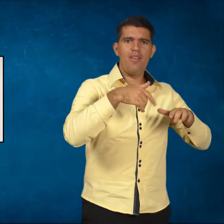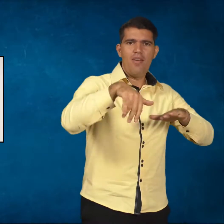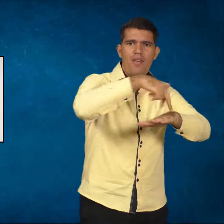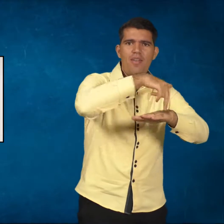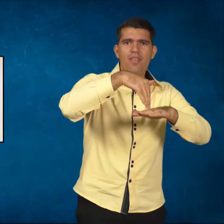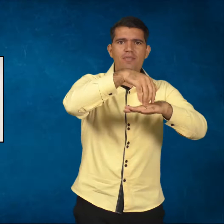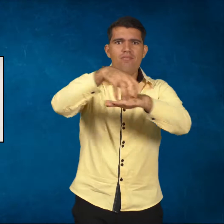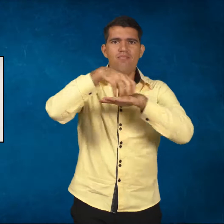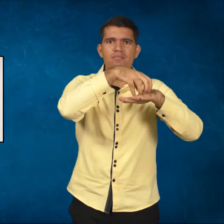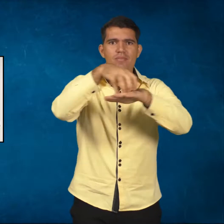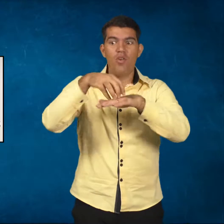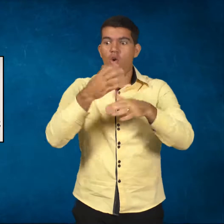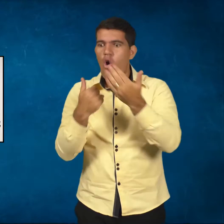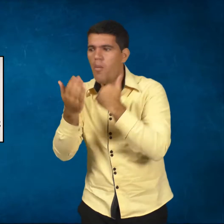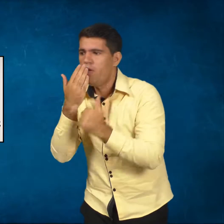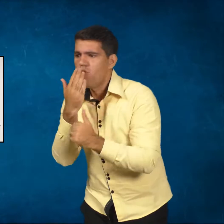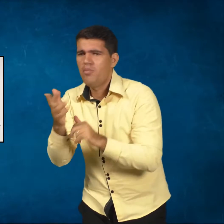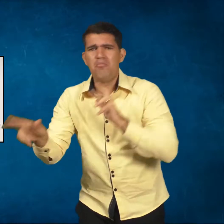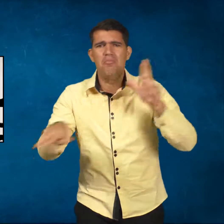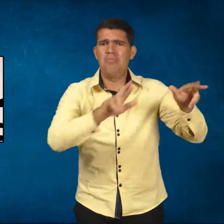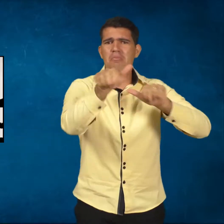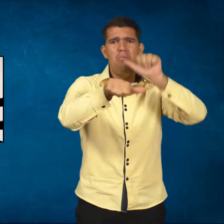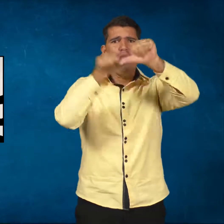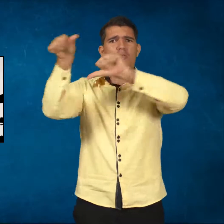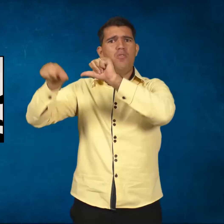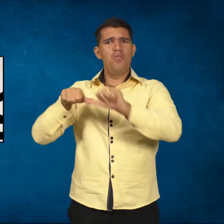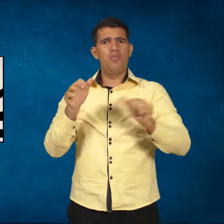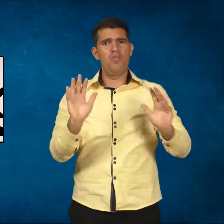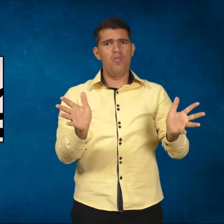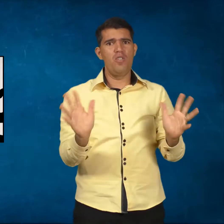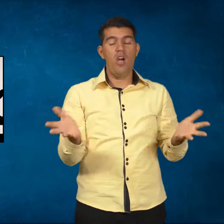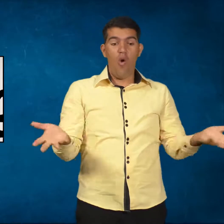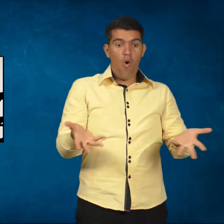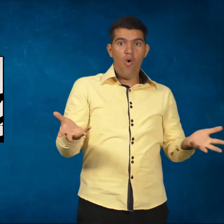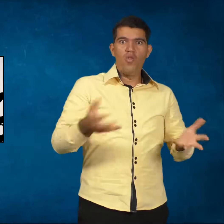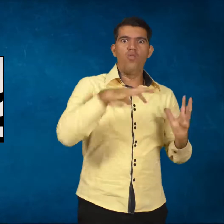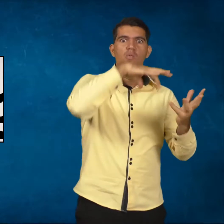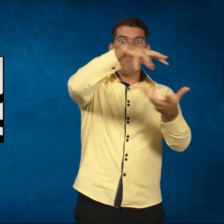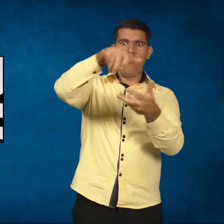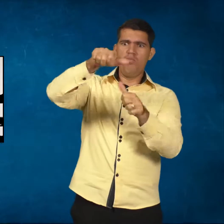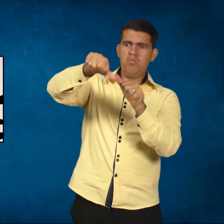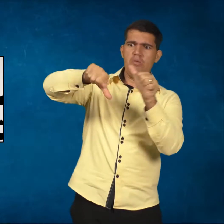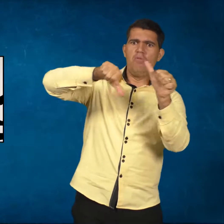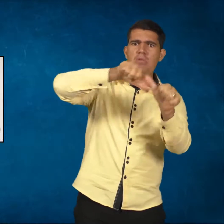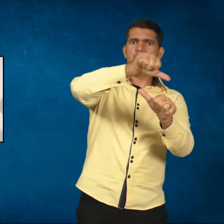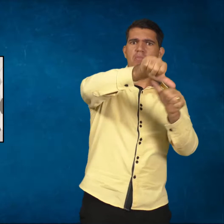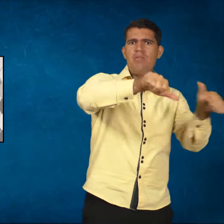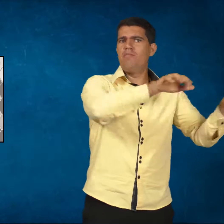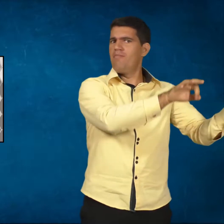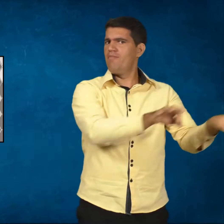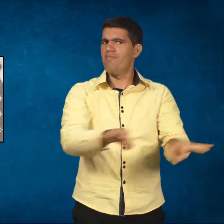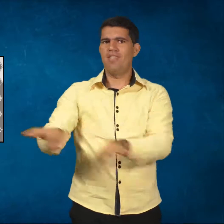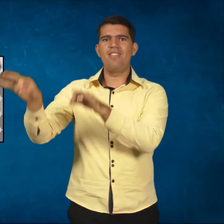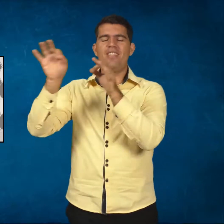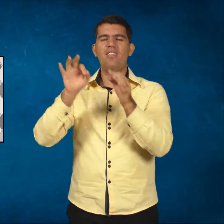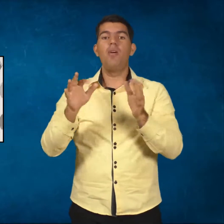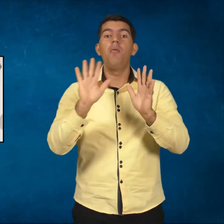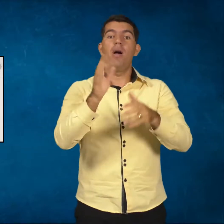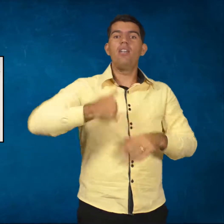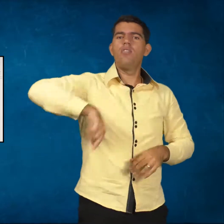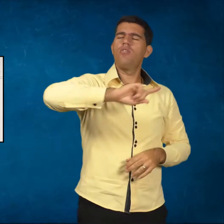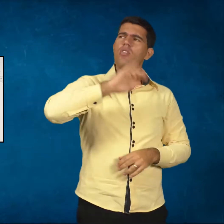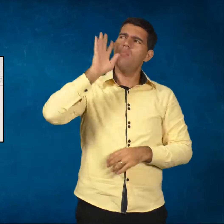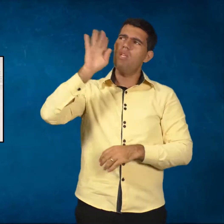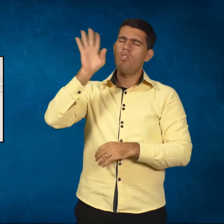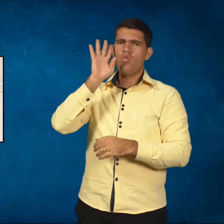e até mesmo o modo como comemos foi se alterando. Estamos em um mundo em constante transformação. Mas você já parou para pensar